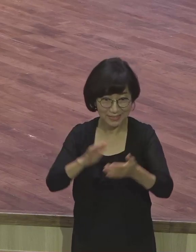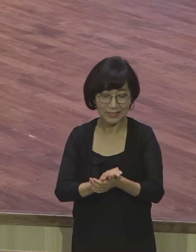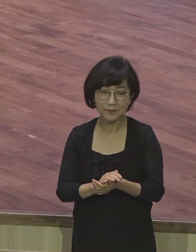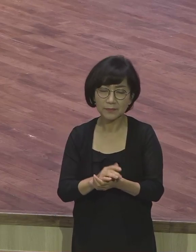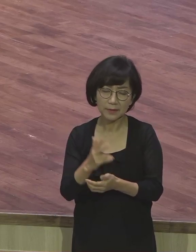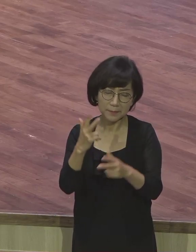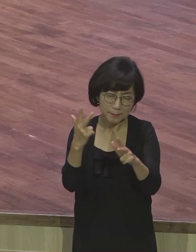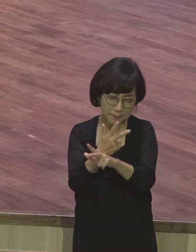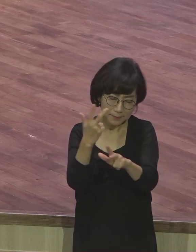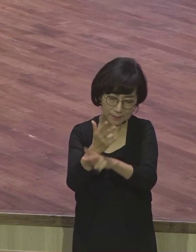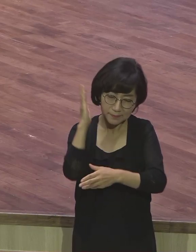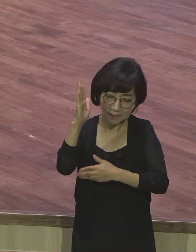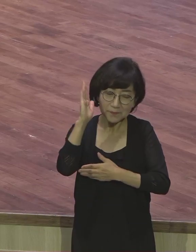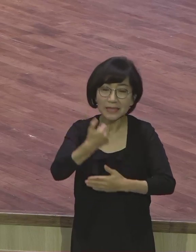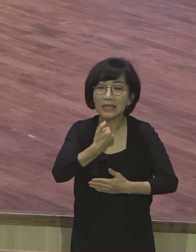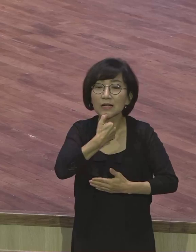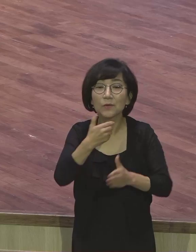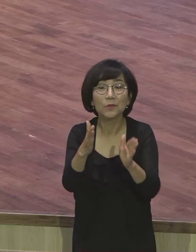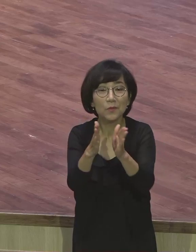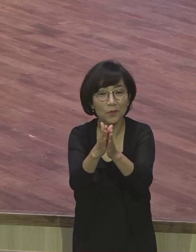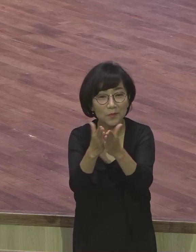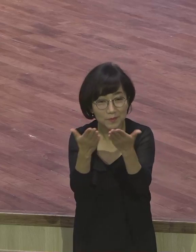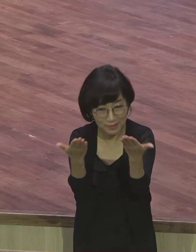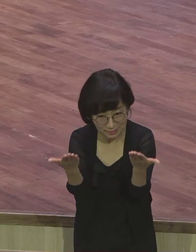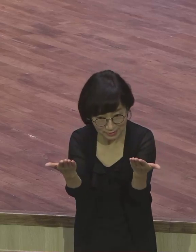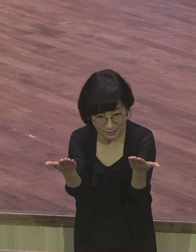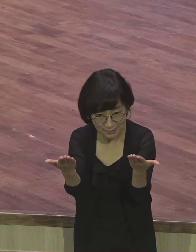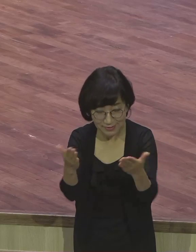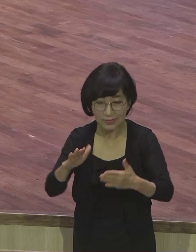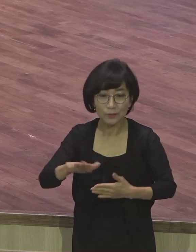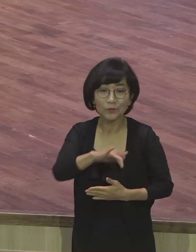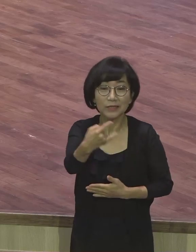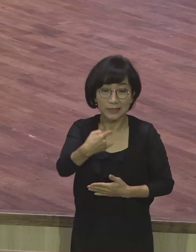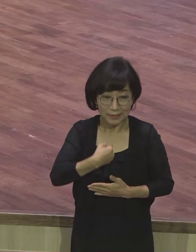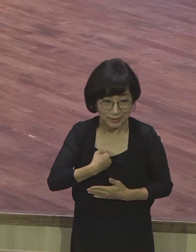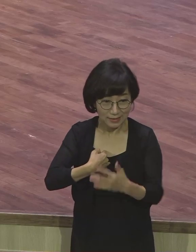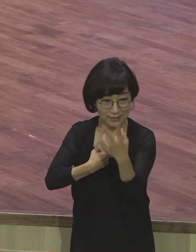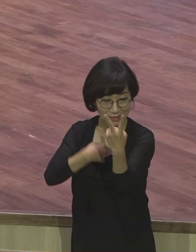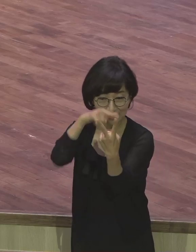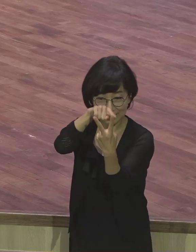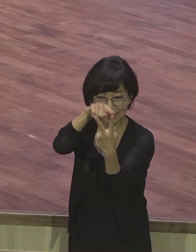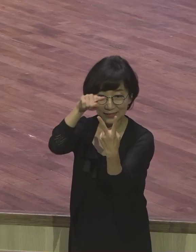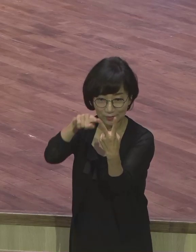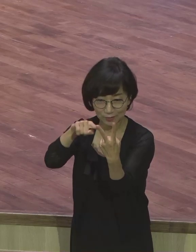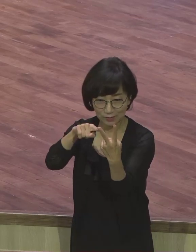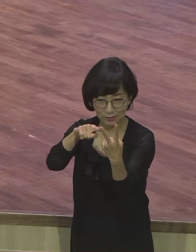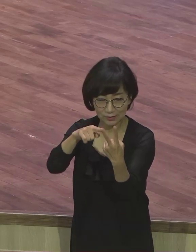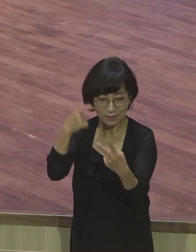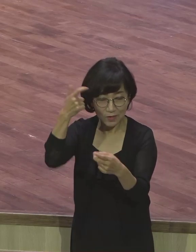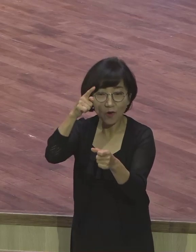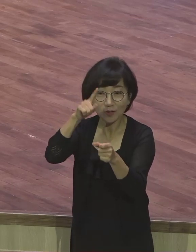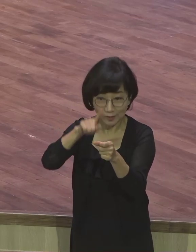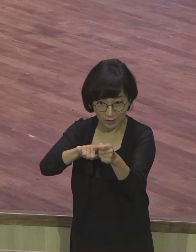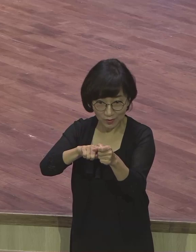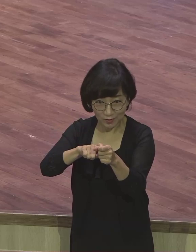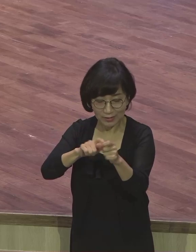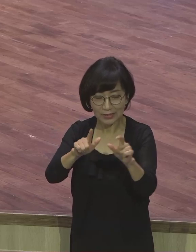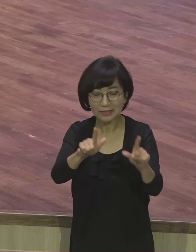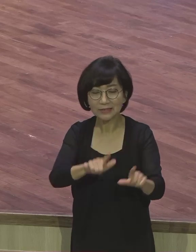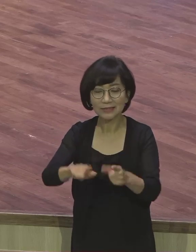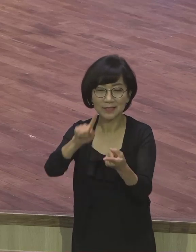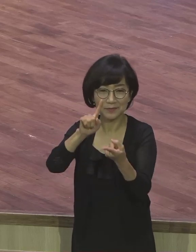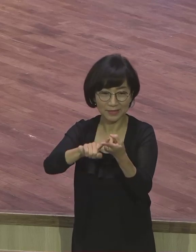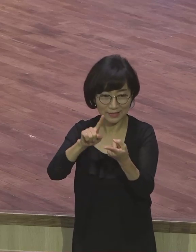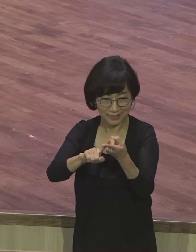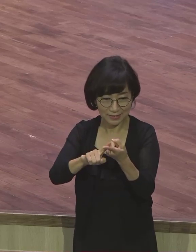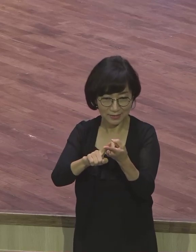이 로마서의 말씀은 우리에게 크게 두 가지의 영적인 삶을 그렇게